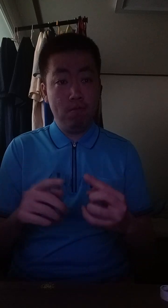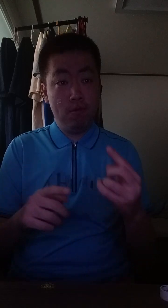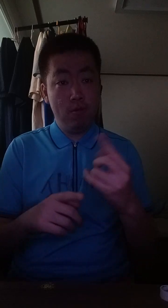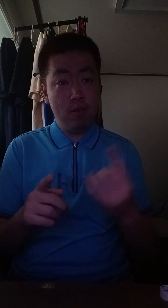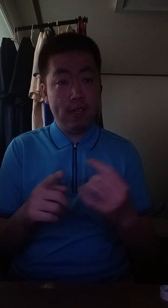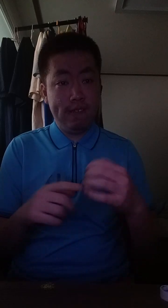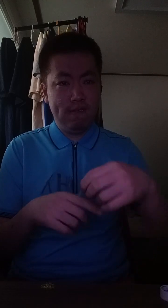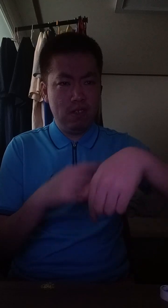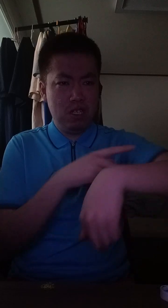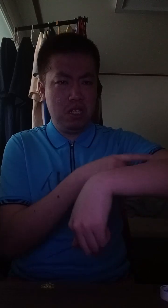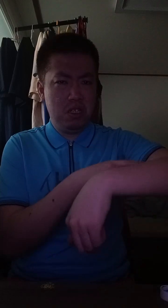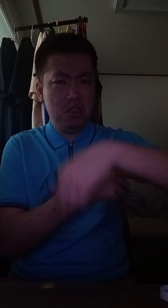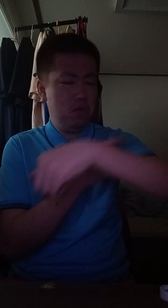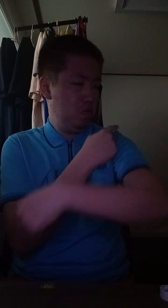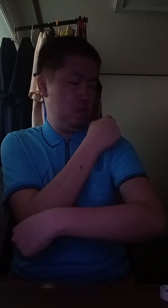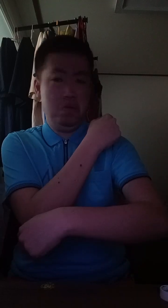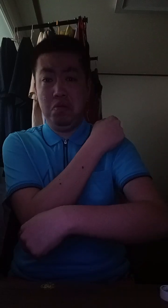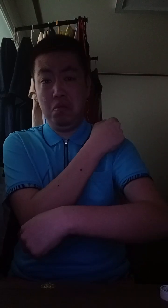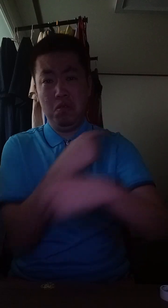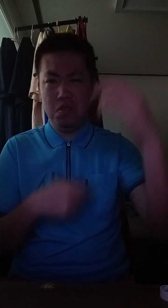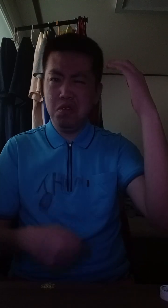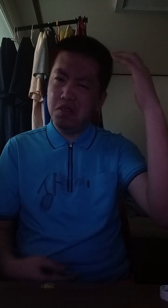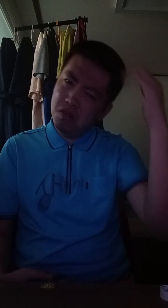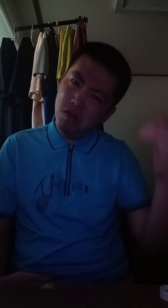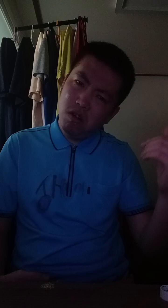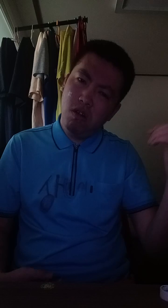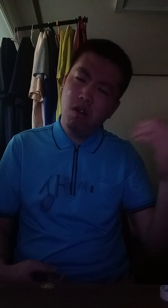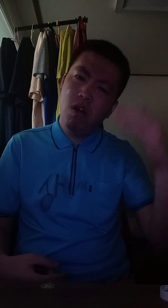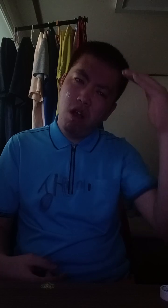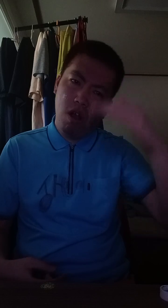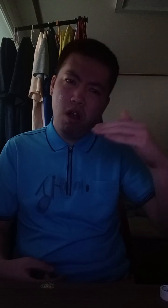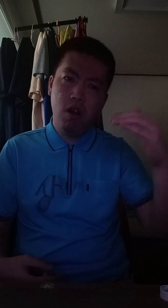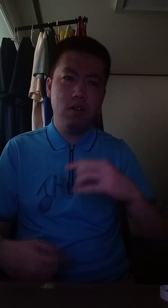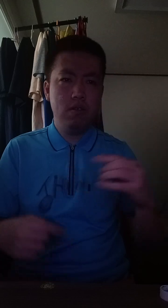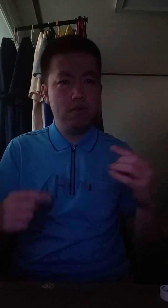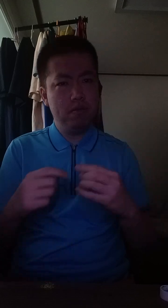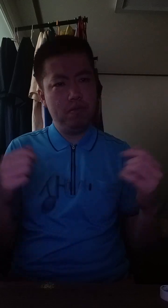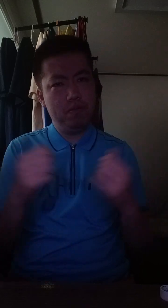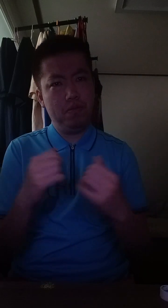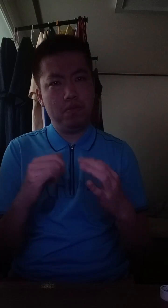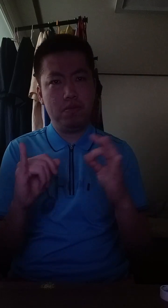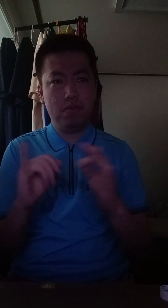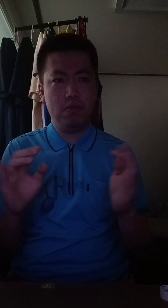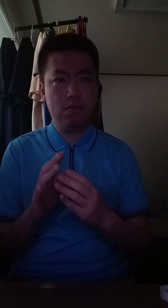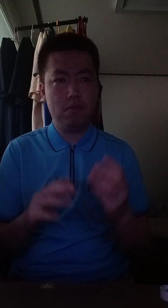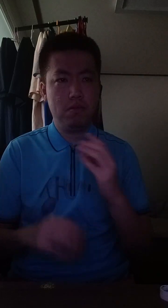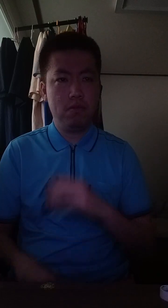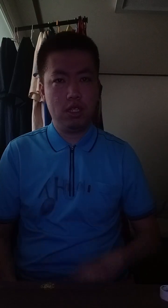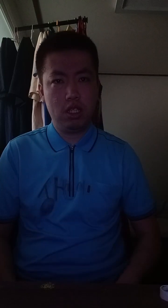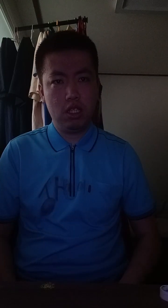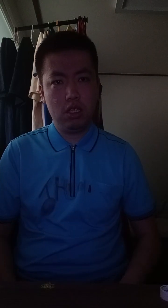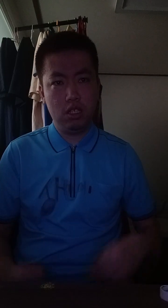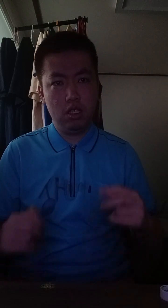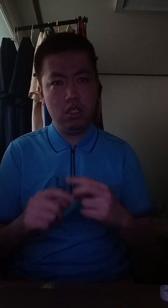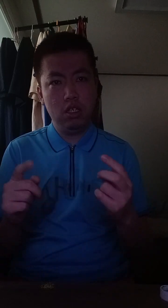애기 팔이 어깨까지 잠겨서 머리가 바닥에 물속에 잠겨서 박혀있는 상황이었습니다. 사고가 일어난